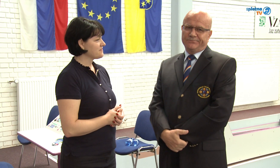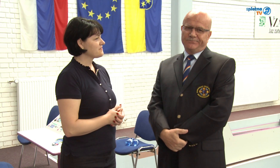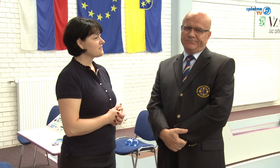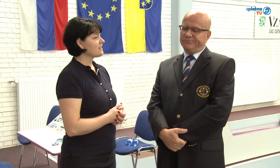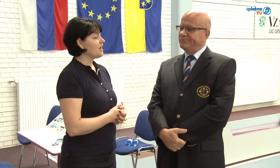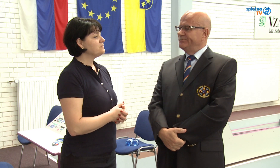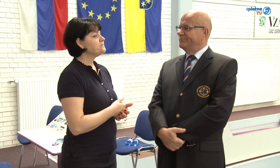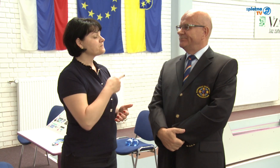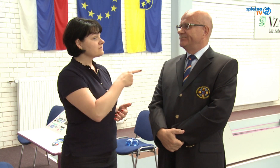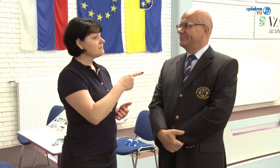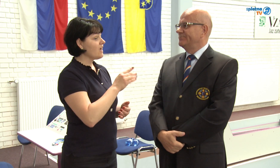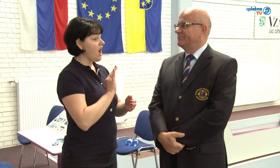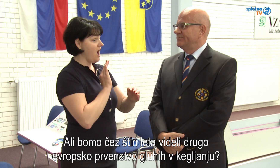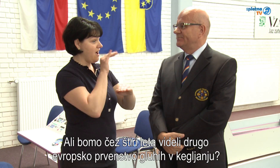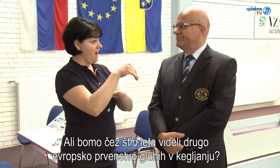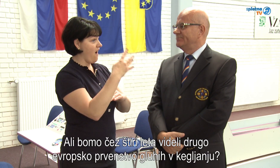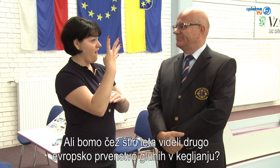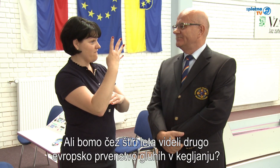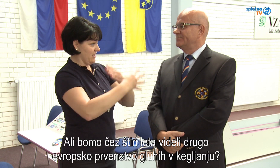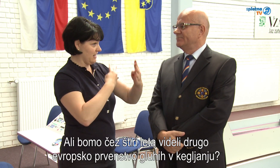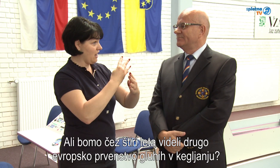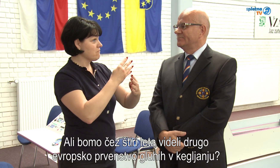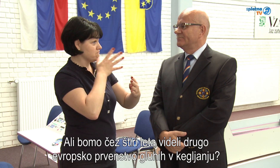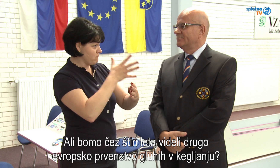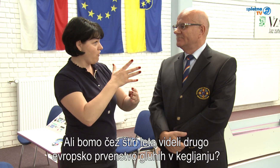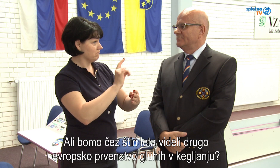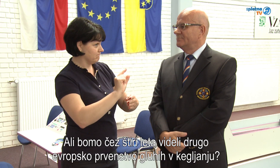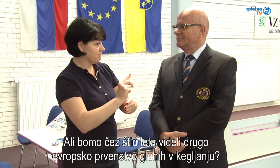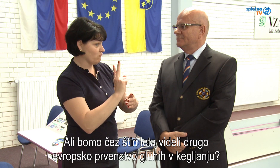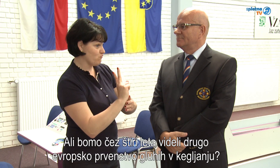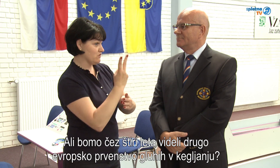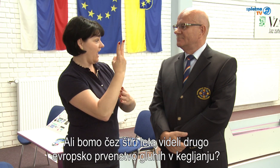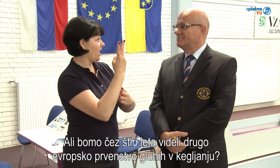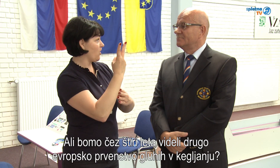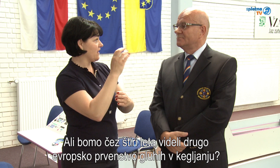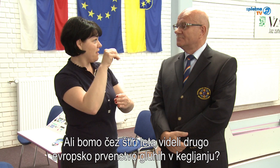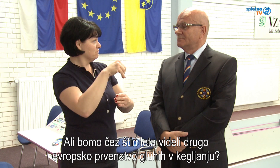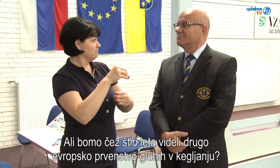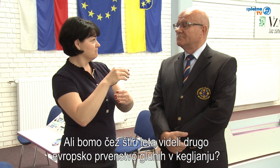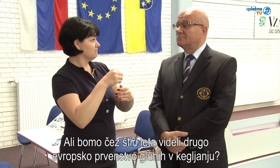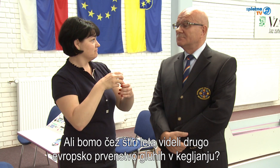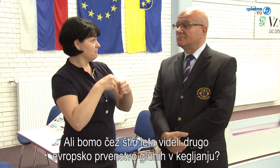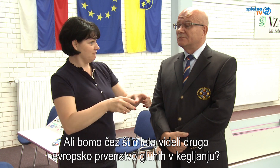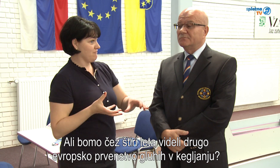Bomo torej videli čez 4 leta še eno, naslednje evropsko prvenstvo gluhih v kegljanju. Je motivacija za